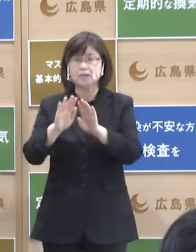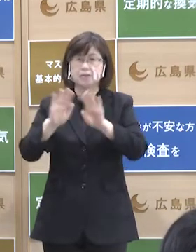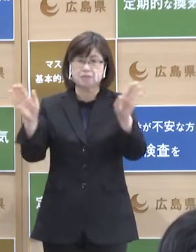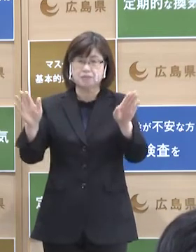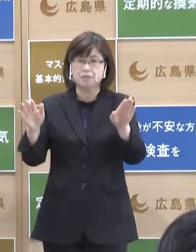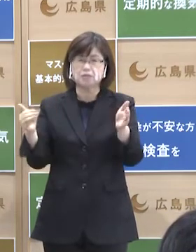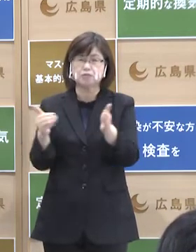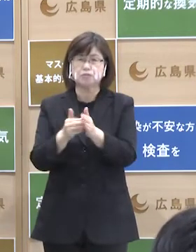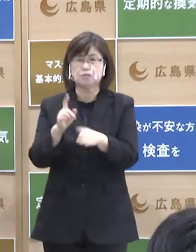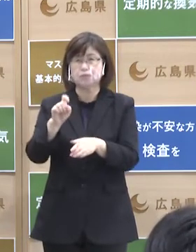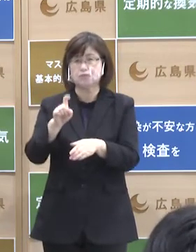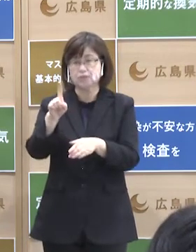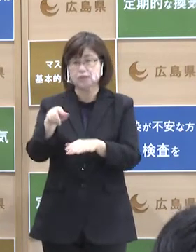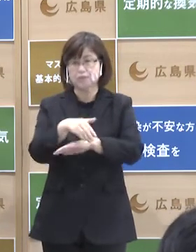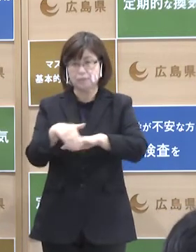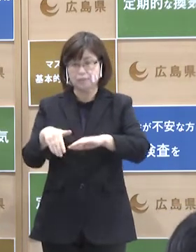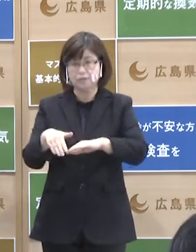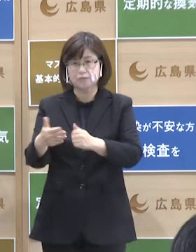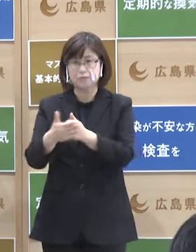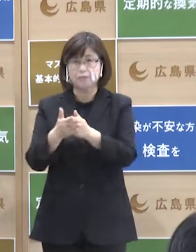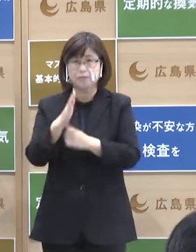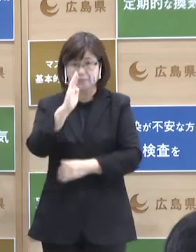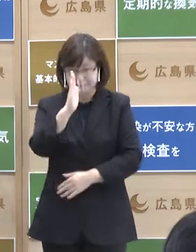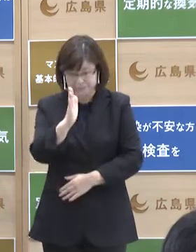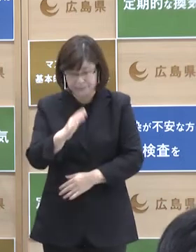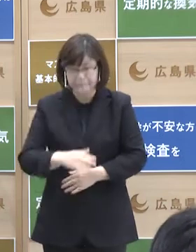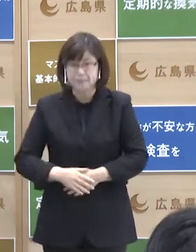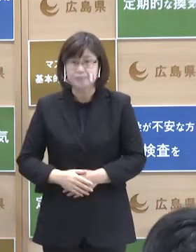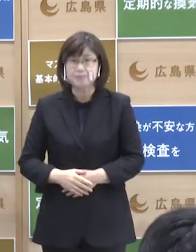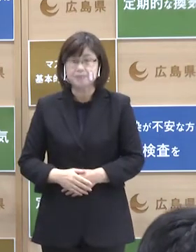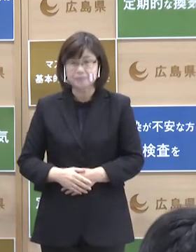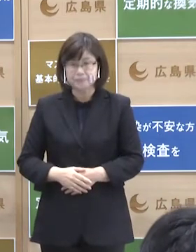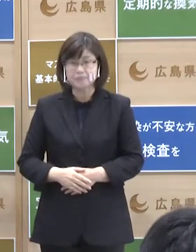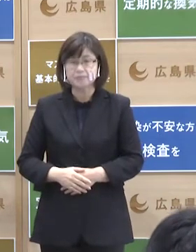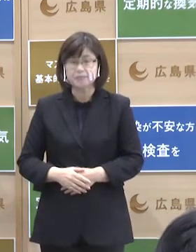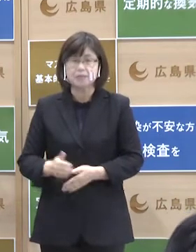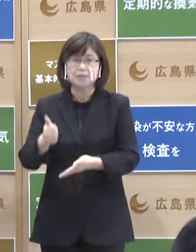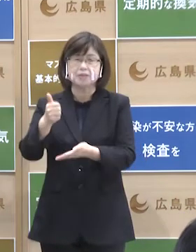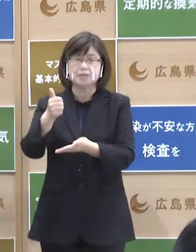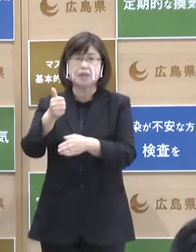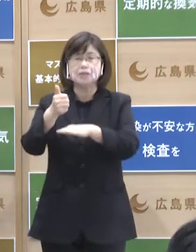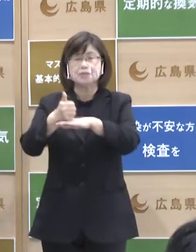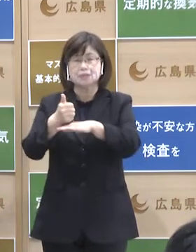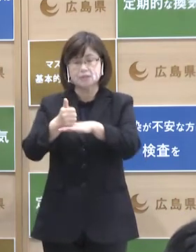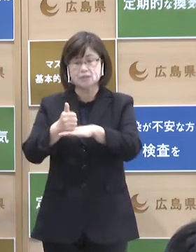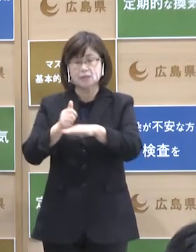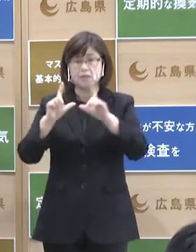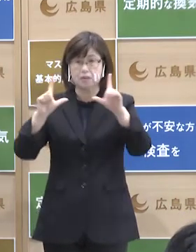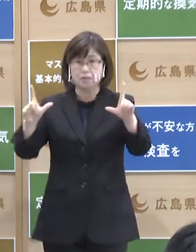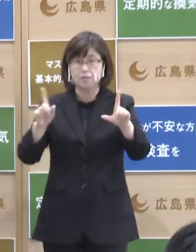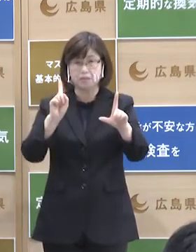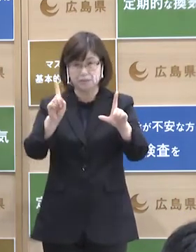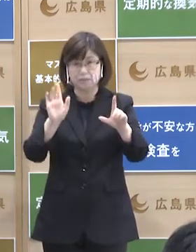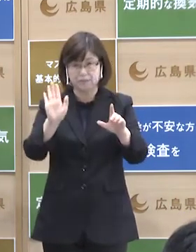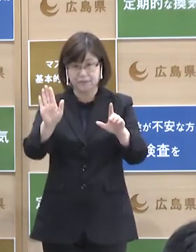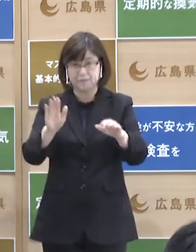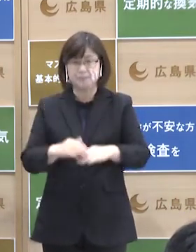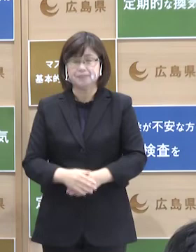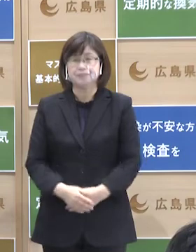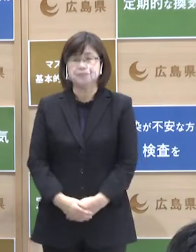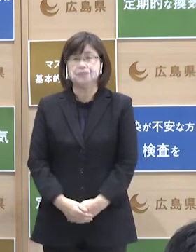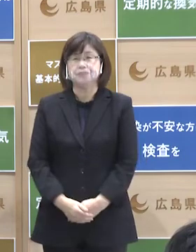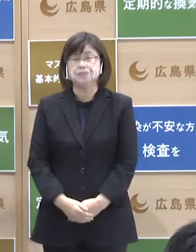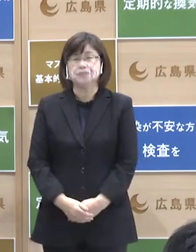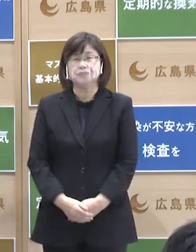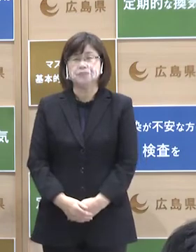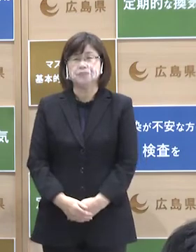。ご協力をお願いします。まず知事からの冒頭発言が1件ありますのでお願いします。 は